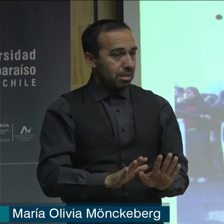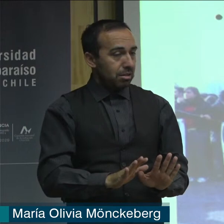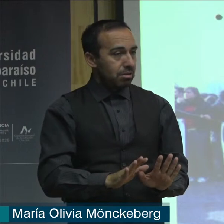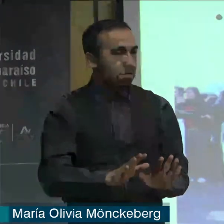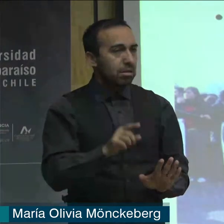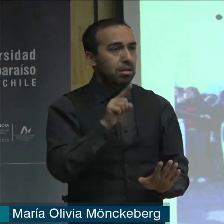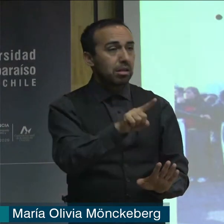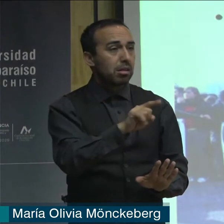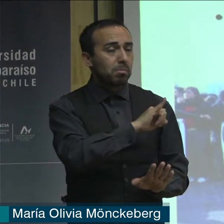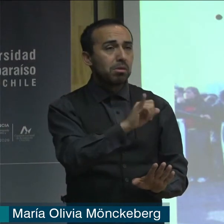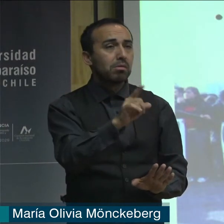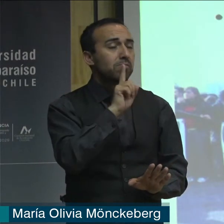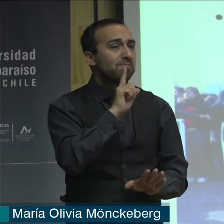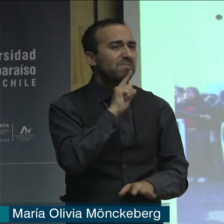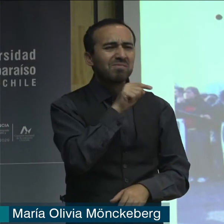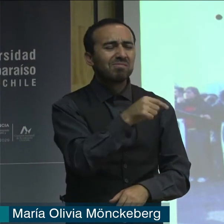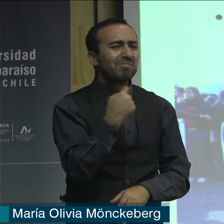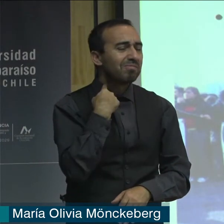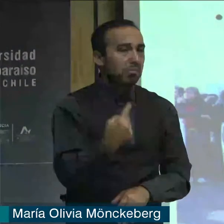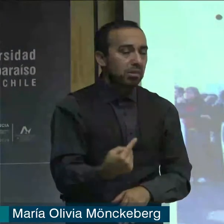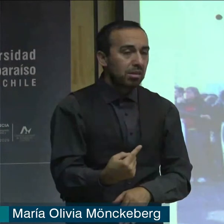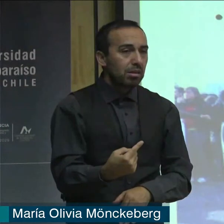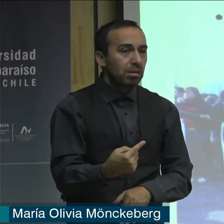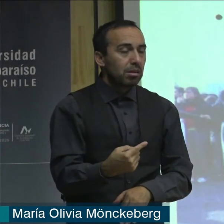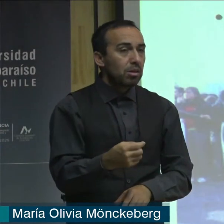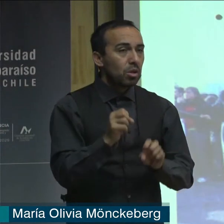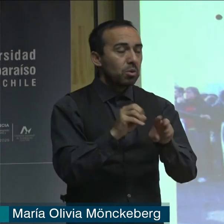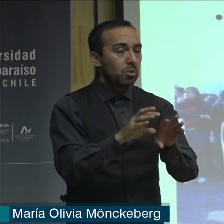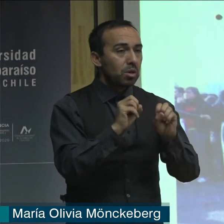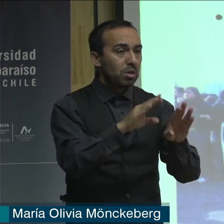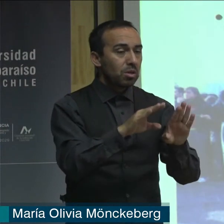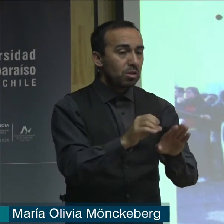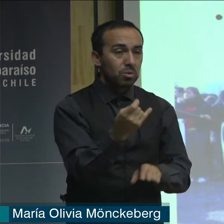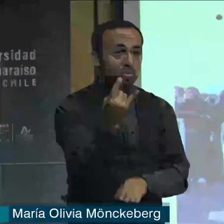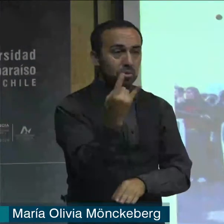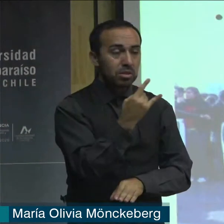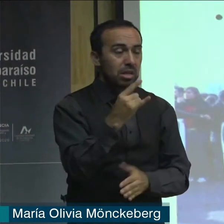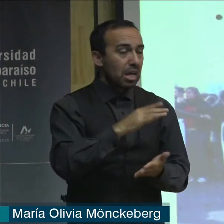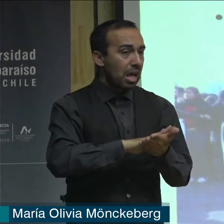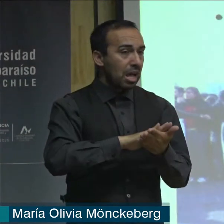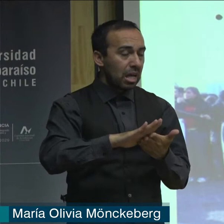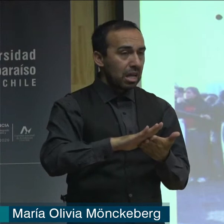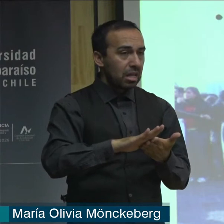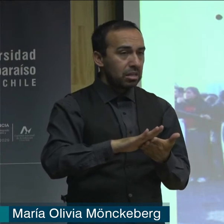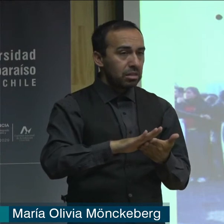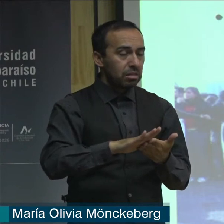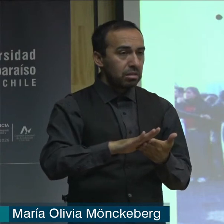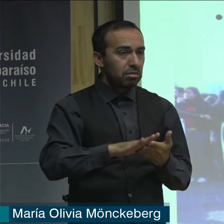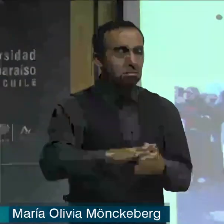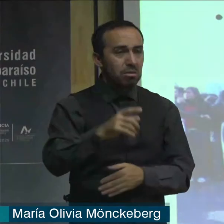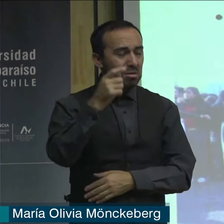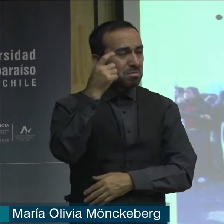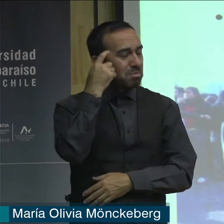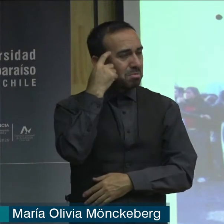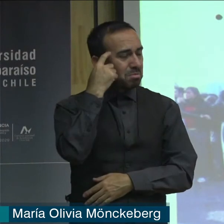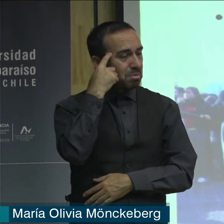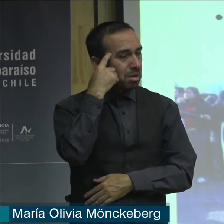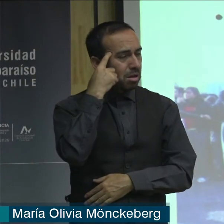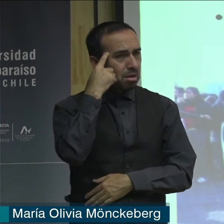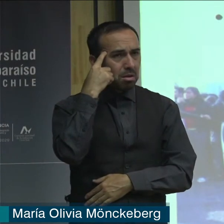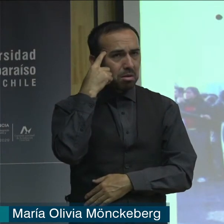parte importante de educación superior gratuita como que uno no se lo imaginaba